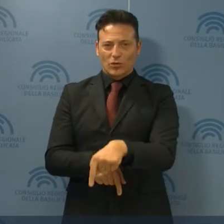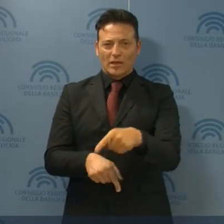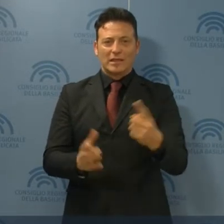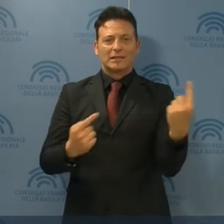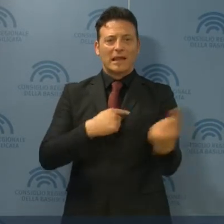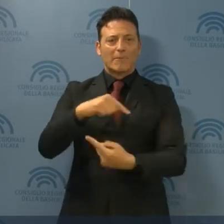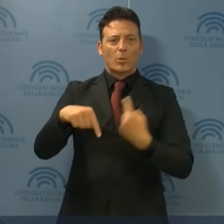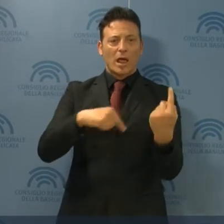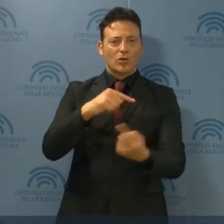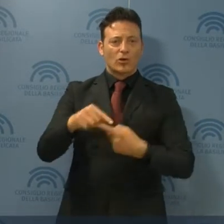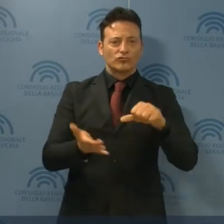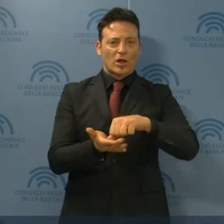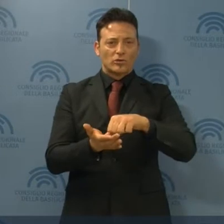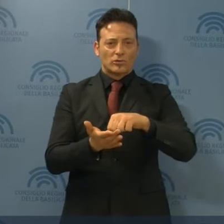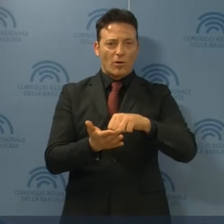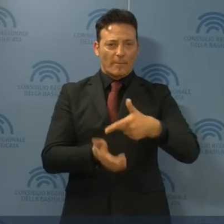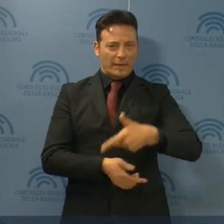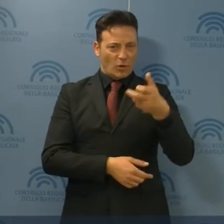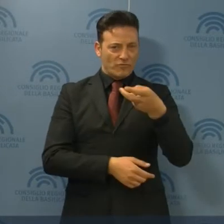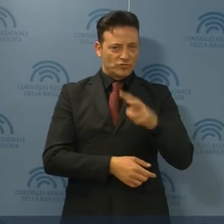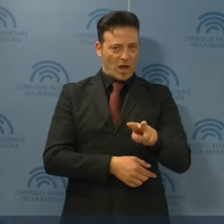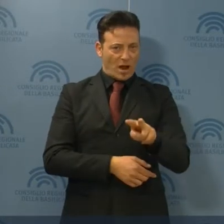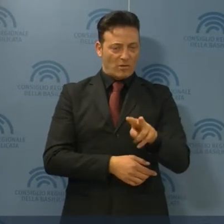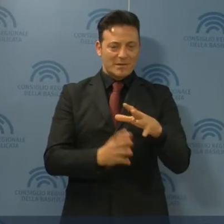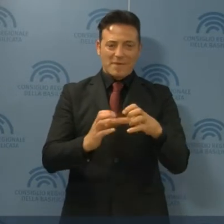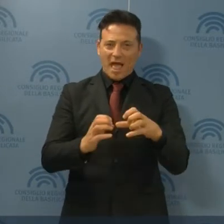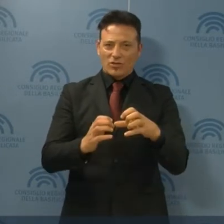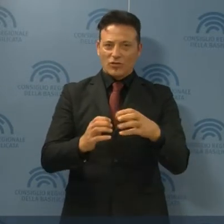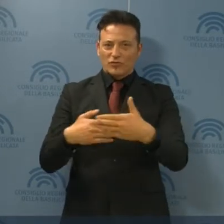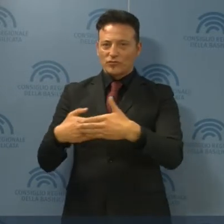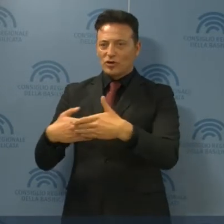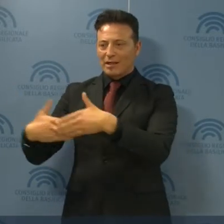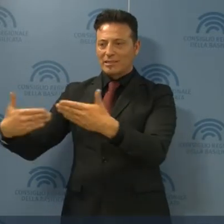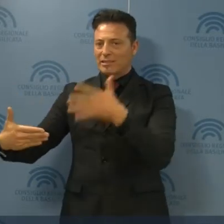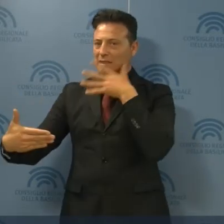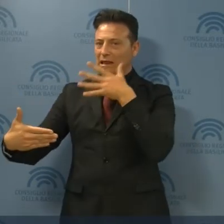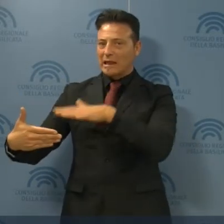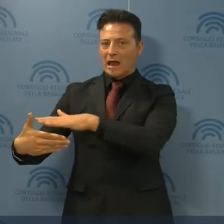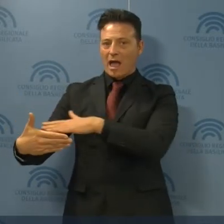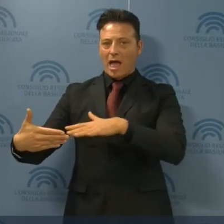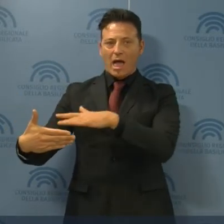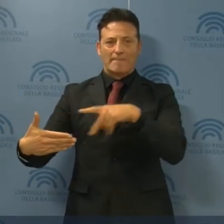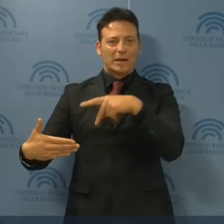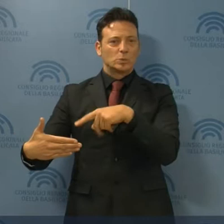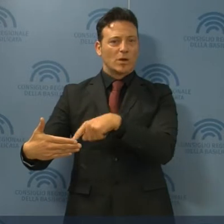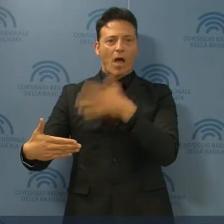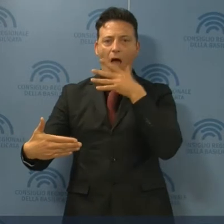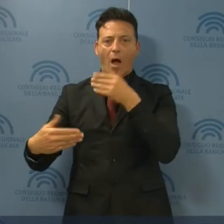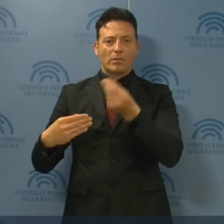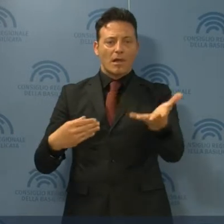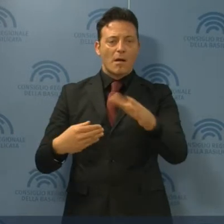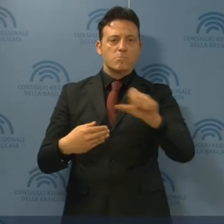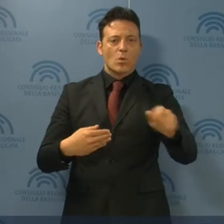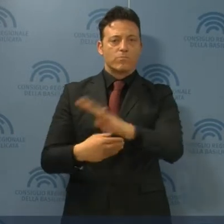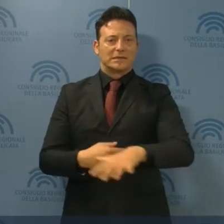del centro oli di viggiano l'impianto è vicino alla diga del pertusillo che fornisce acqua alla puglia e